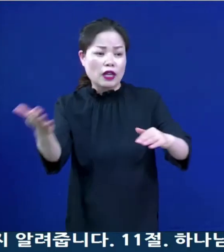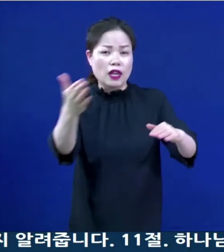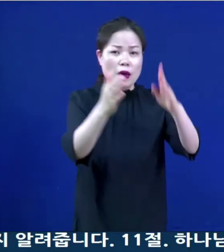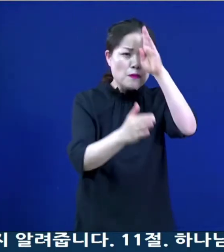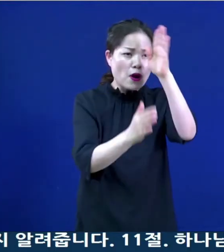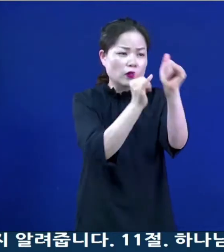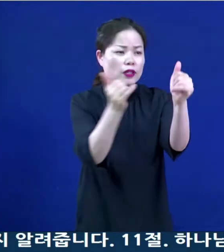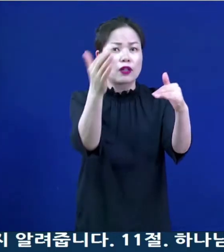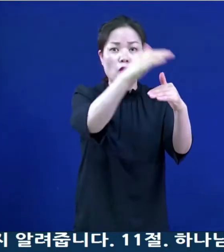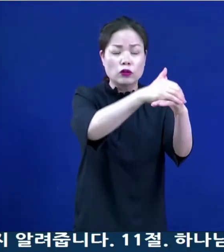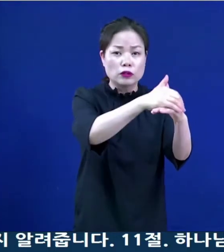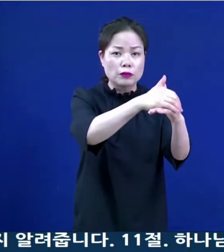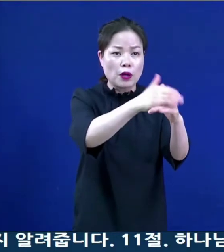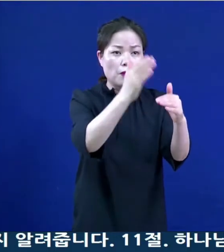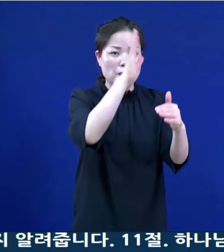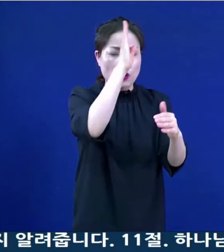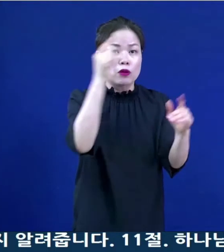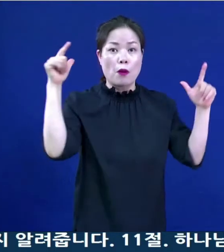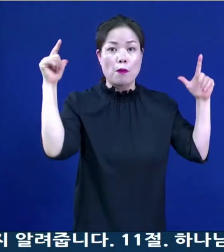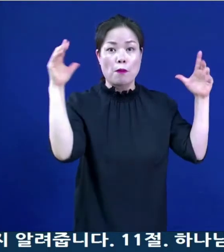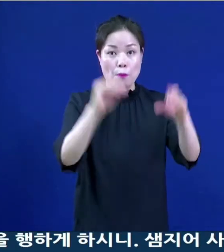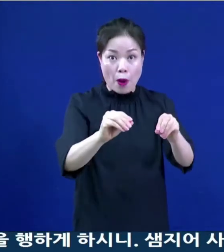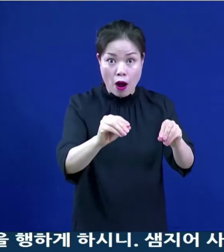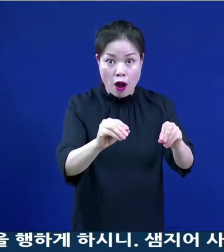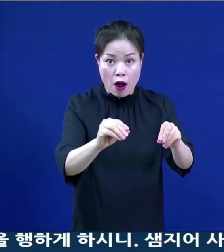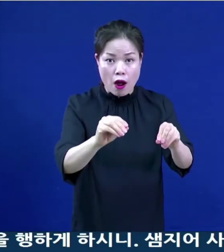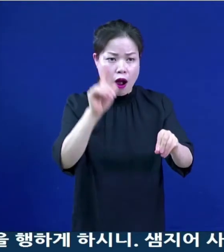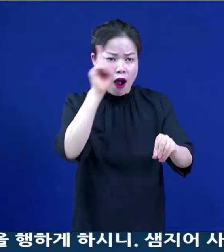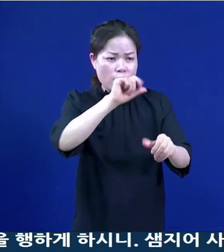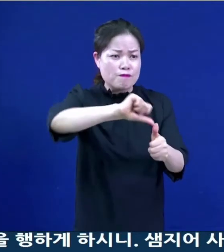얹으면 그 병이 떠나고 악귀도,